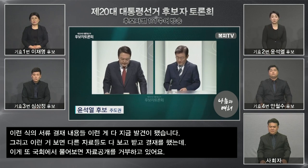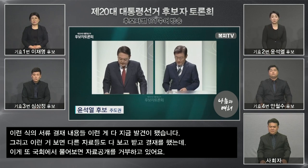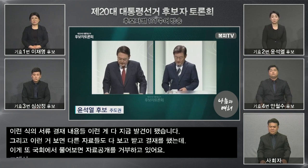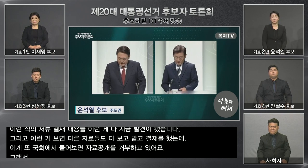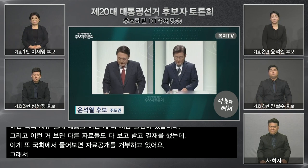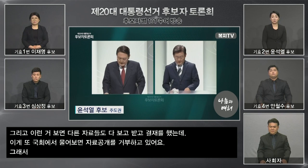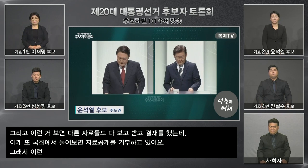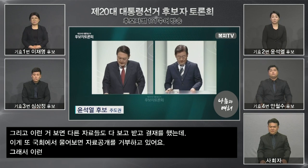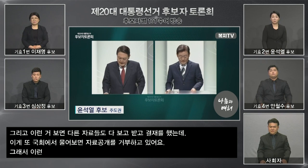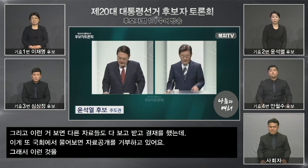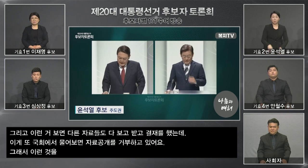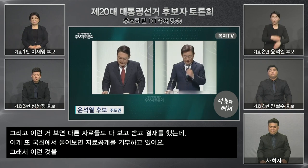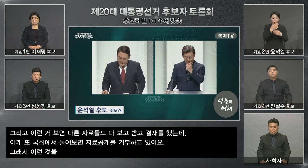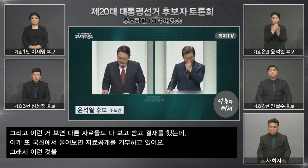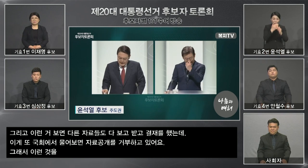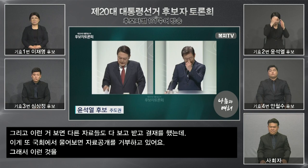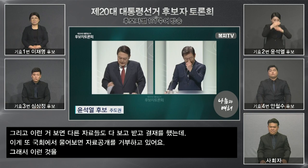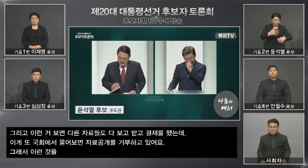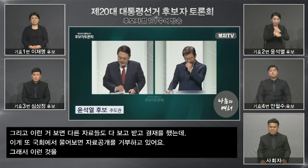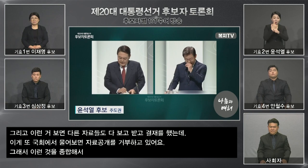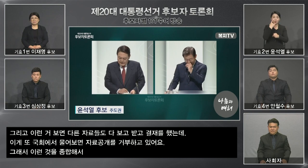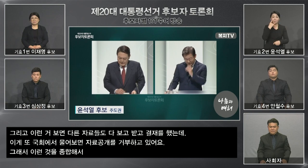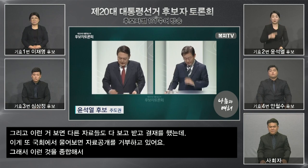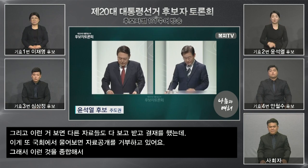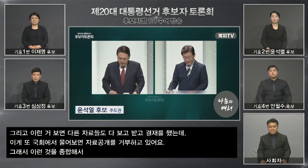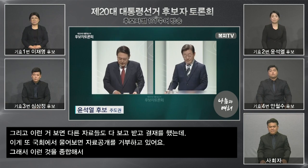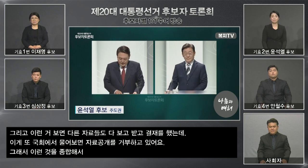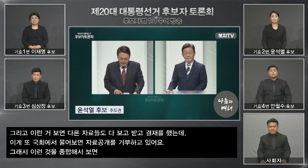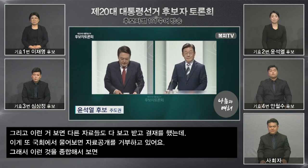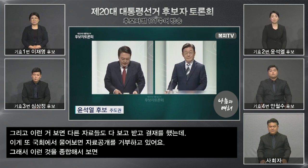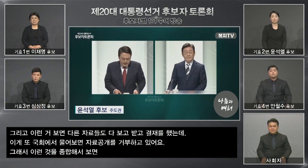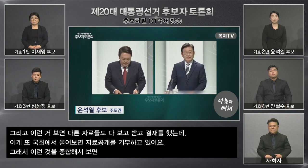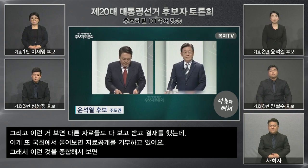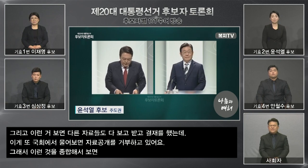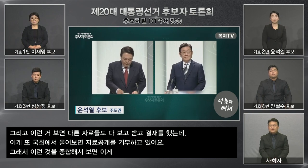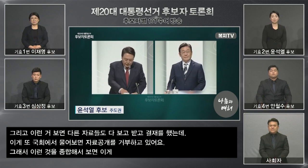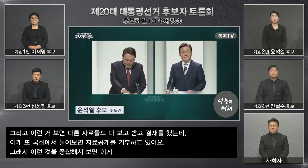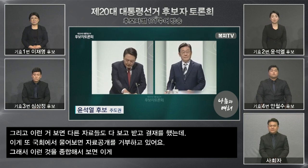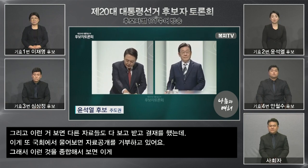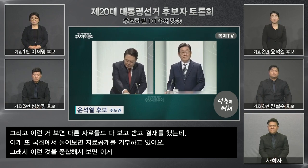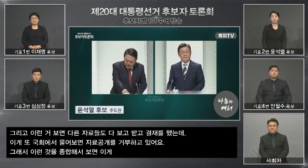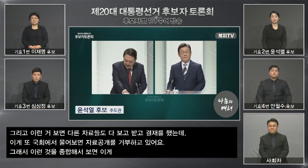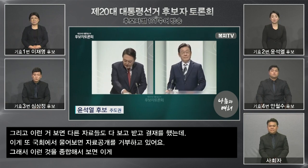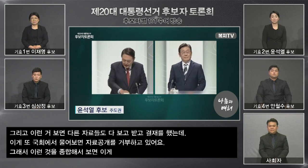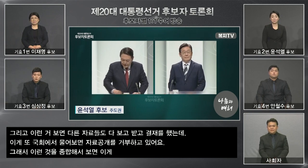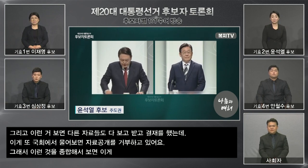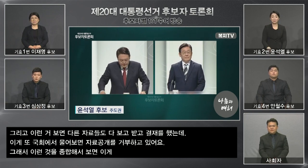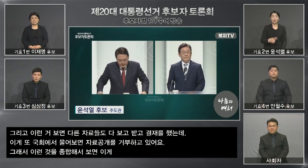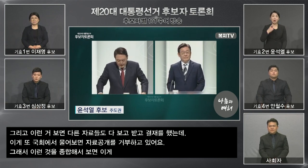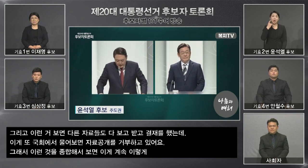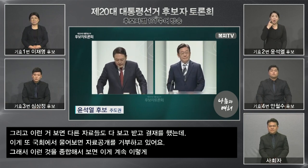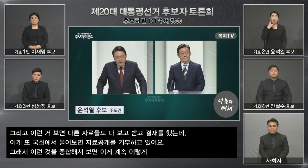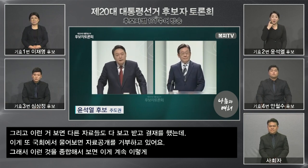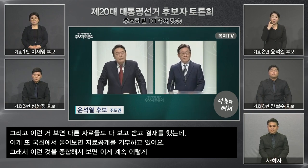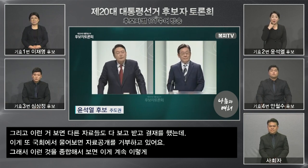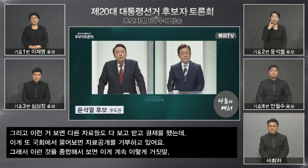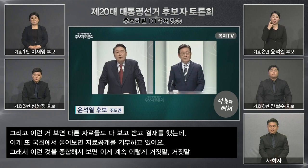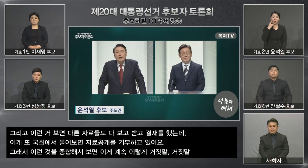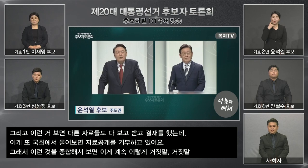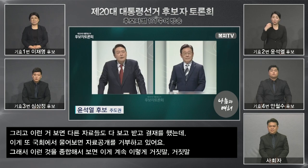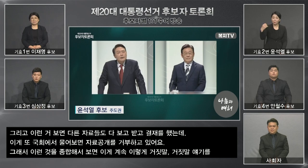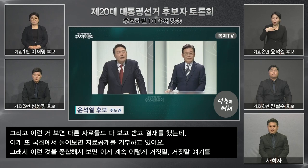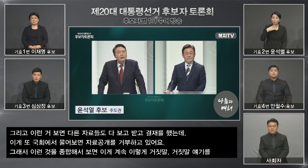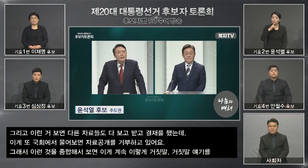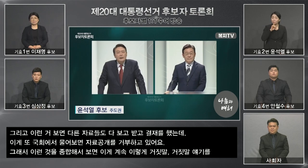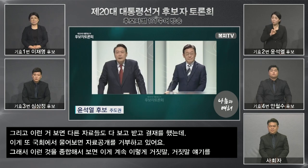보면은 이게 계속 이렇게 거짓말 거짓말 얘기를 많이 하시는데 지금